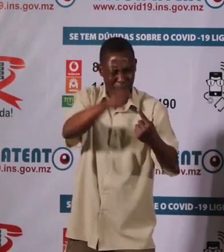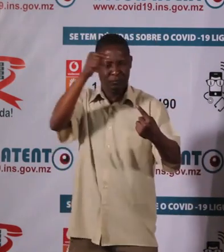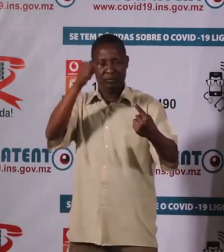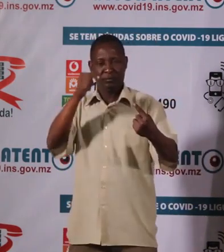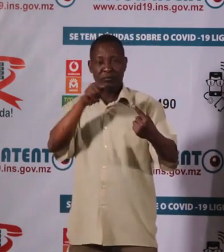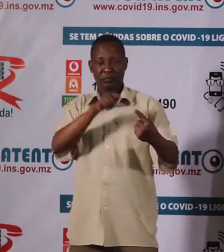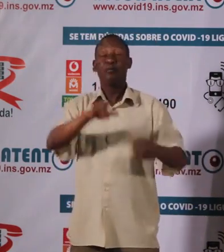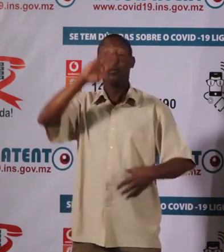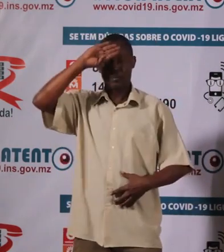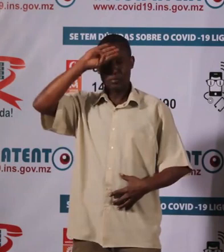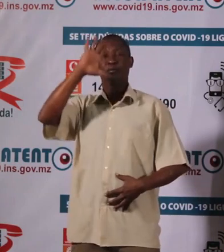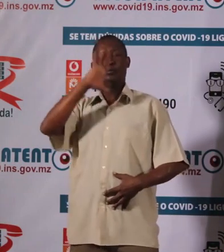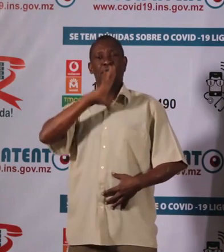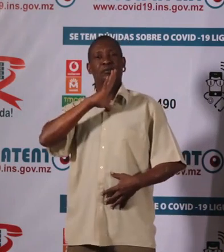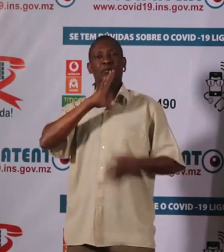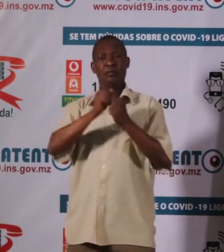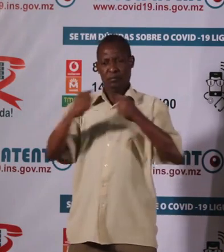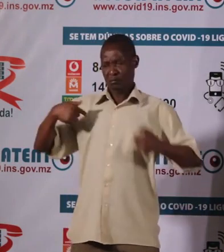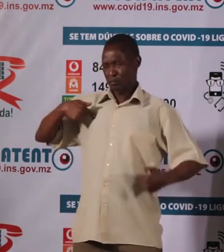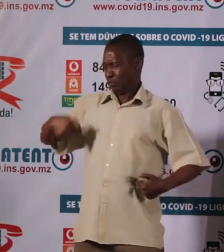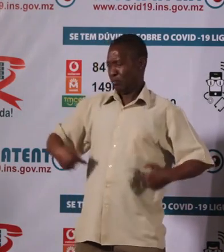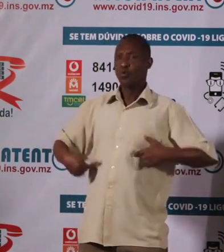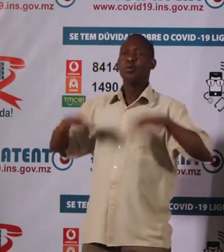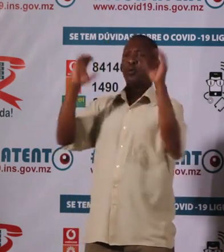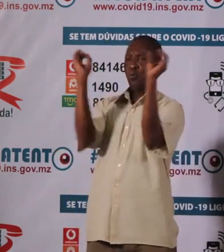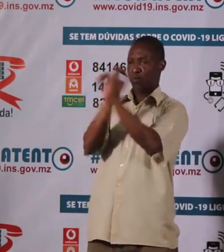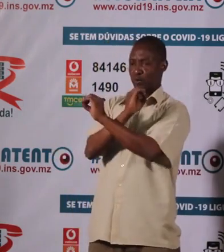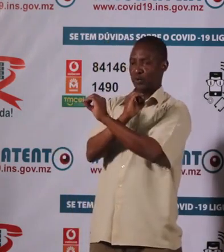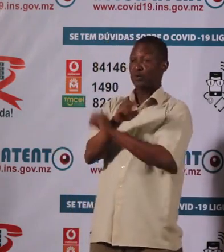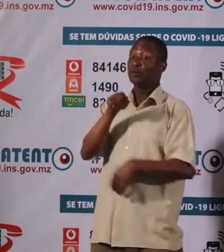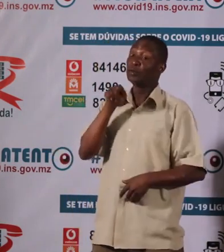doente assintomático custa cerca de